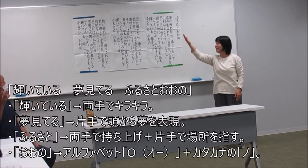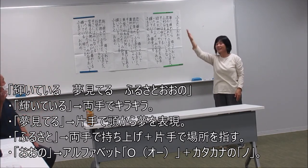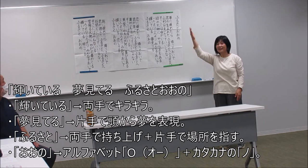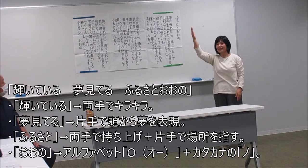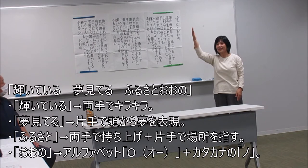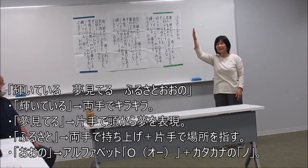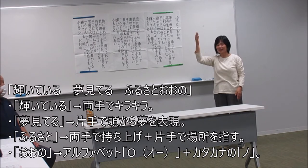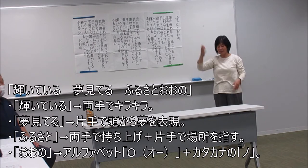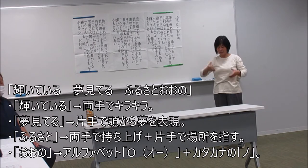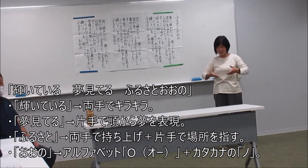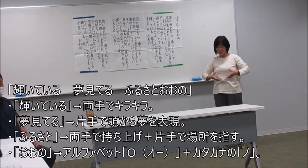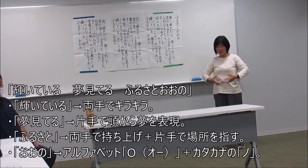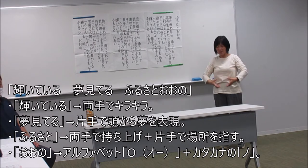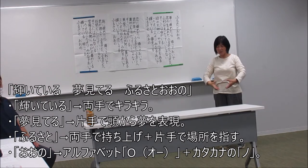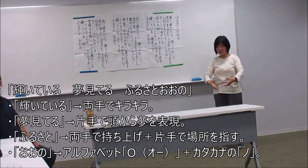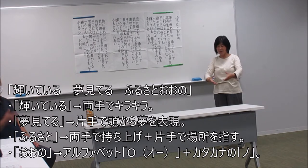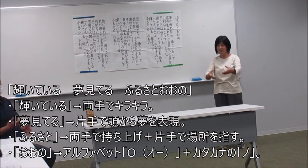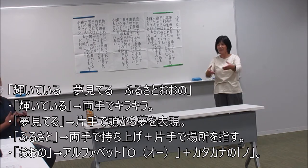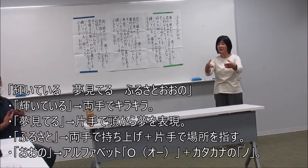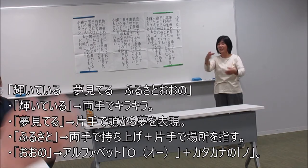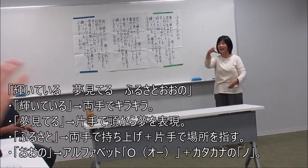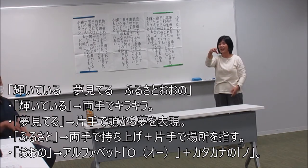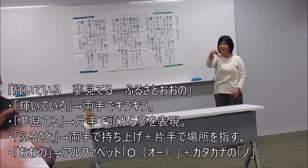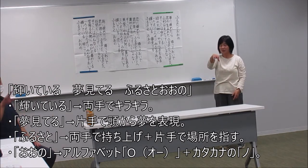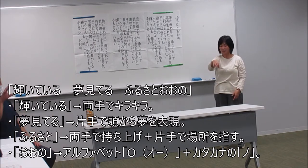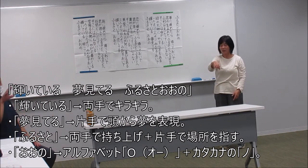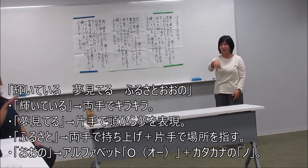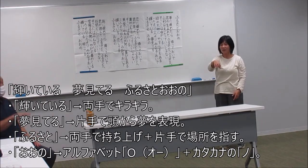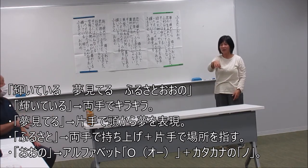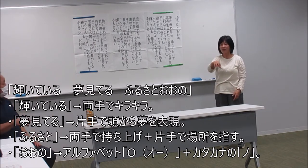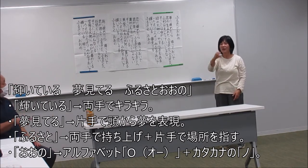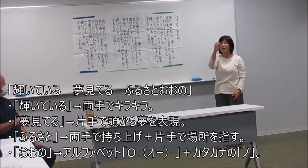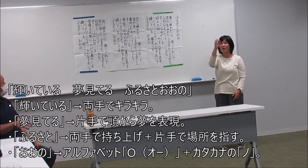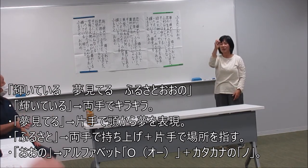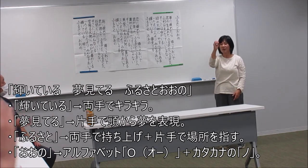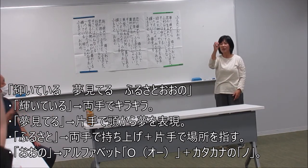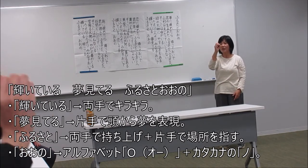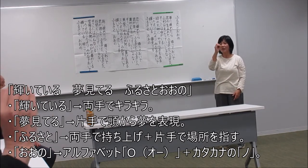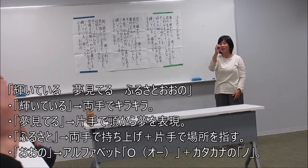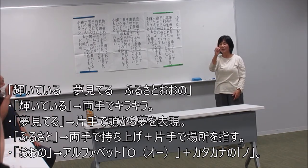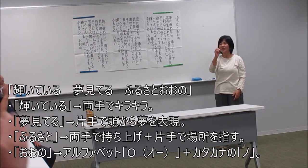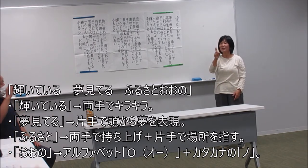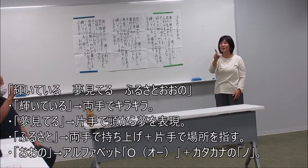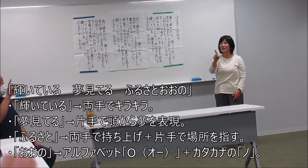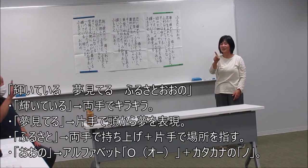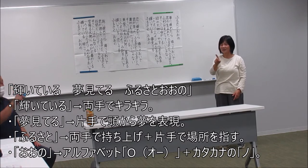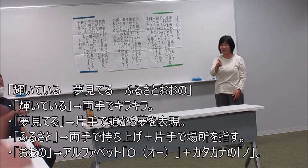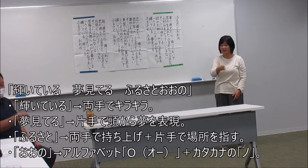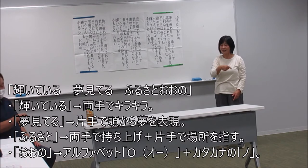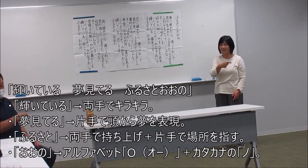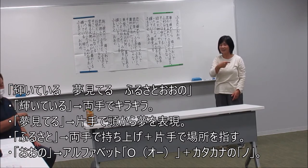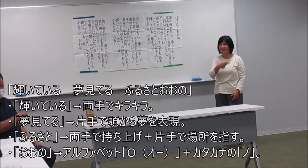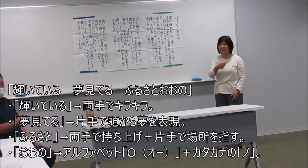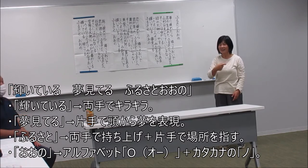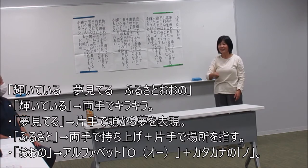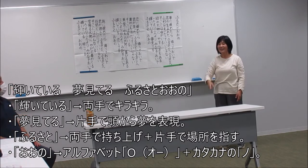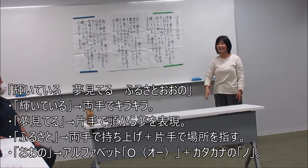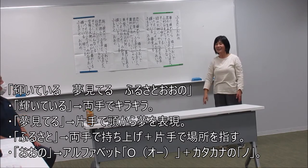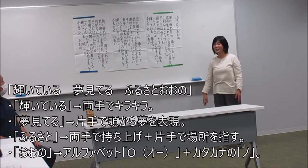うん、 ふるさとの、うん、 じゃあちょっとゆ